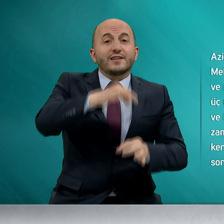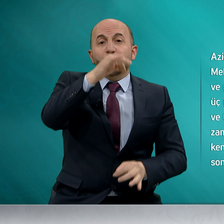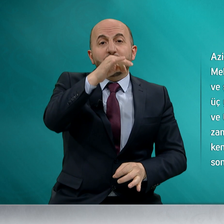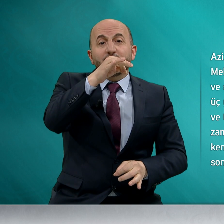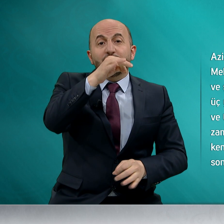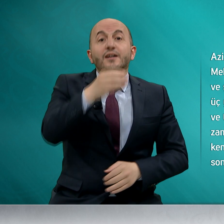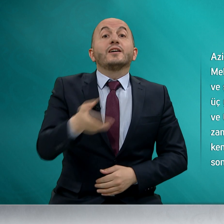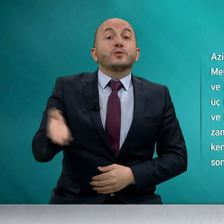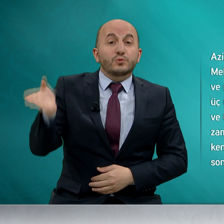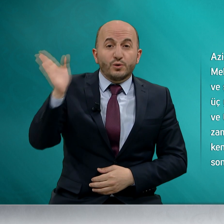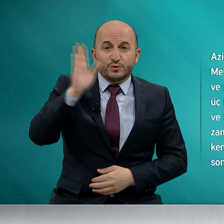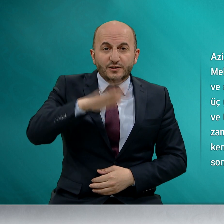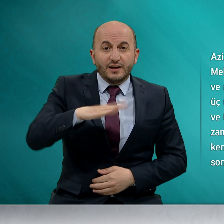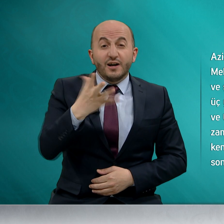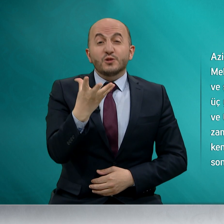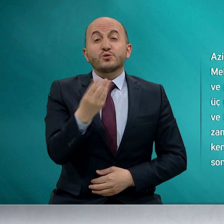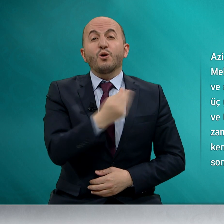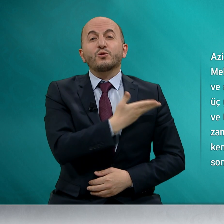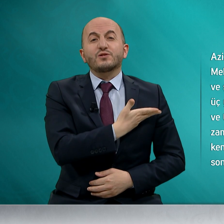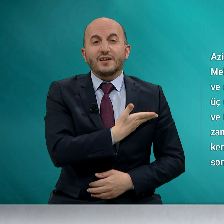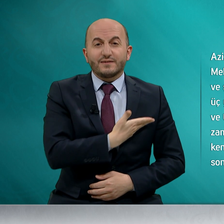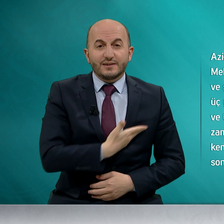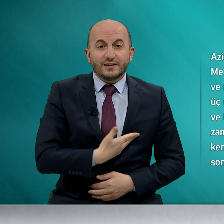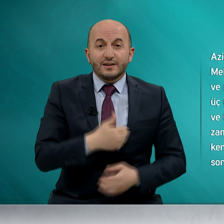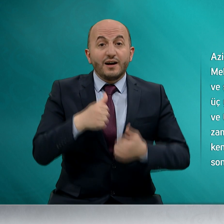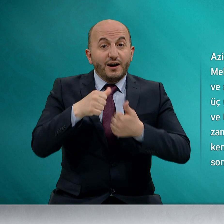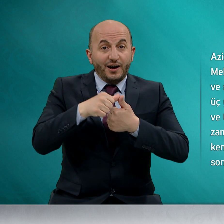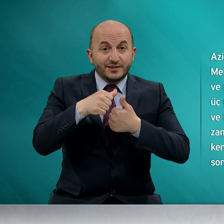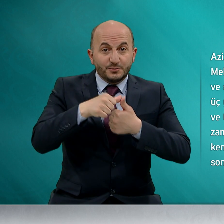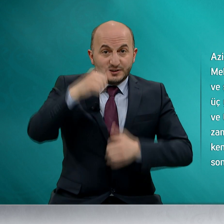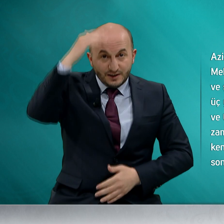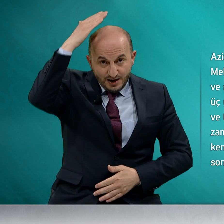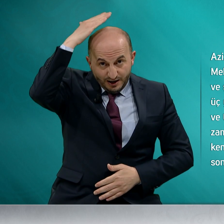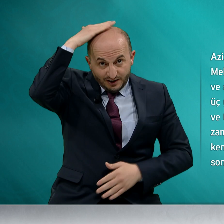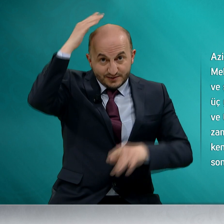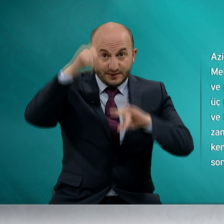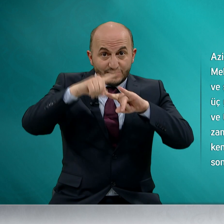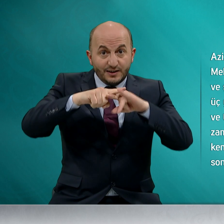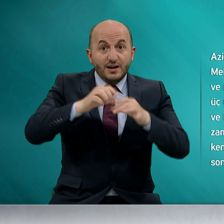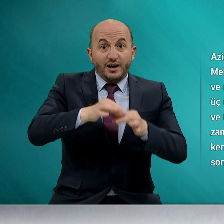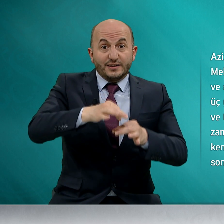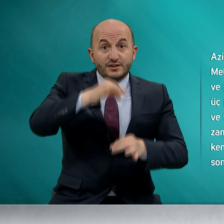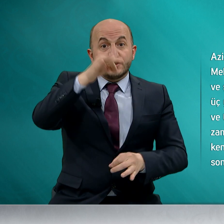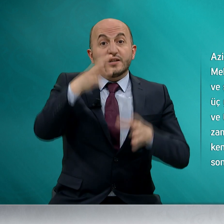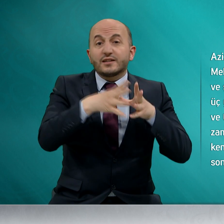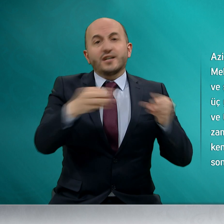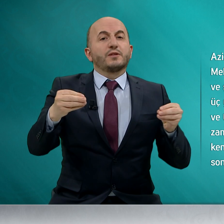Talib'i, sonra da çok sevdiği hanımı Hazreti Hatice'yi